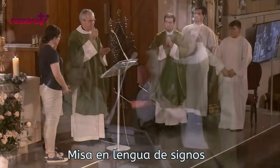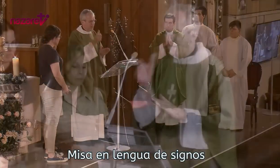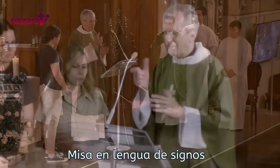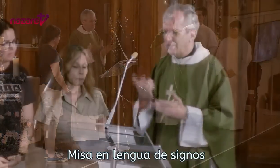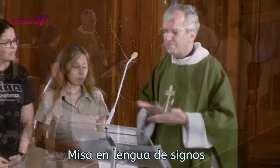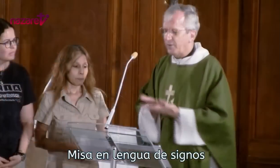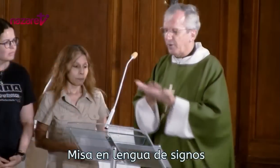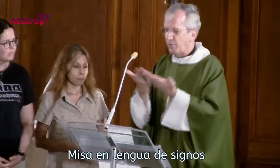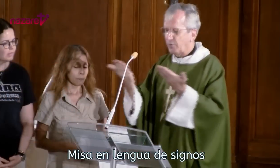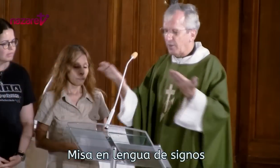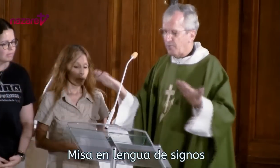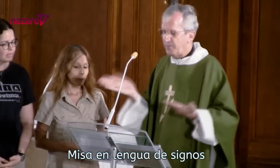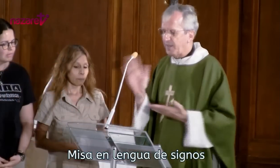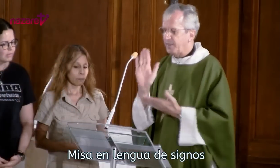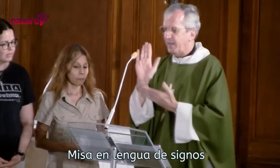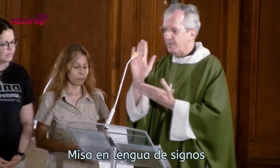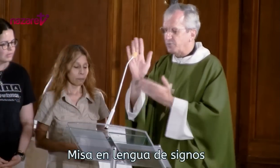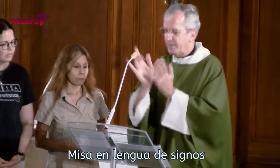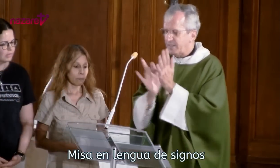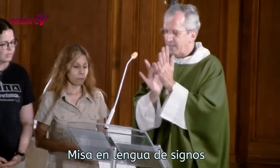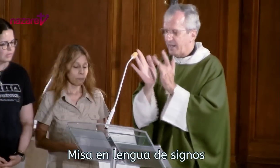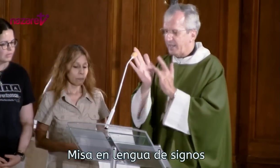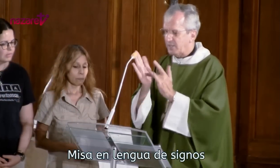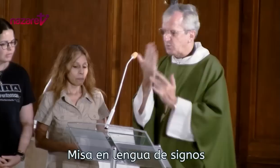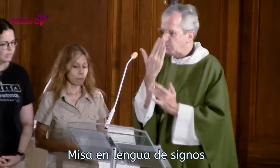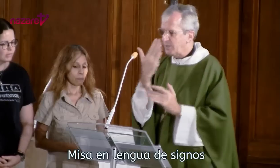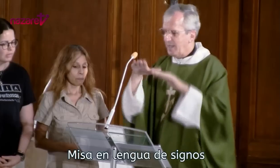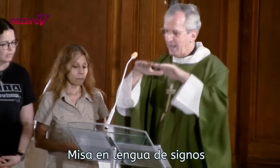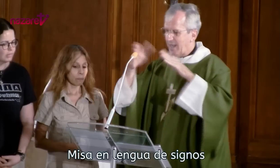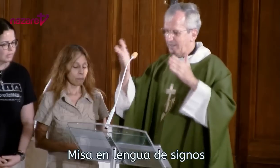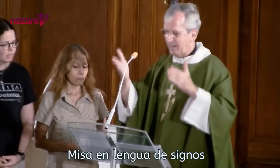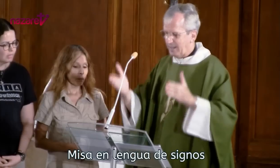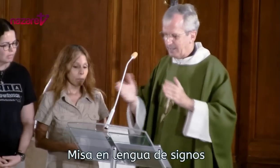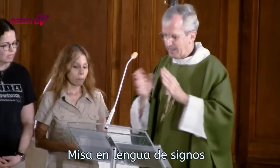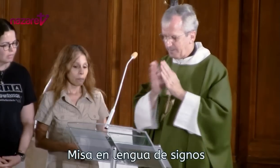palabras, pero que con toda confianza queremos presentar a Jesús ante el altar.